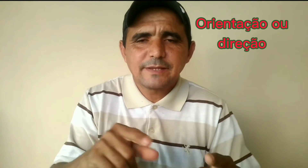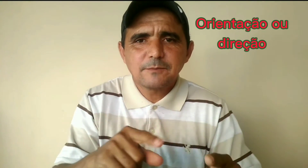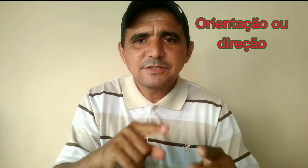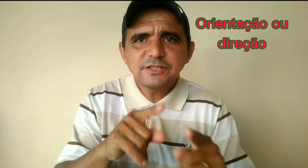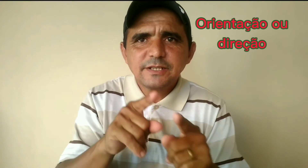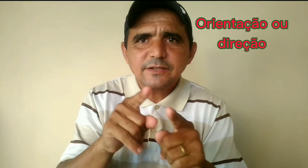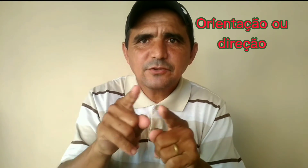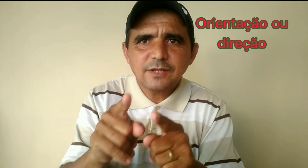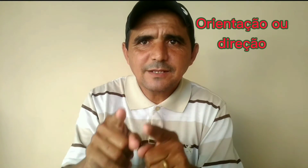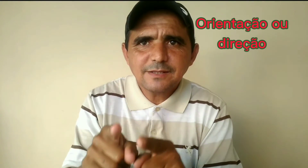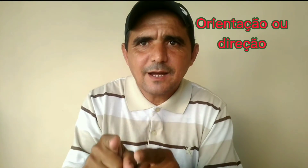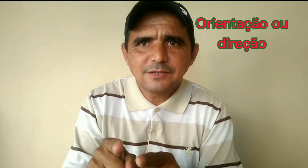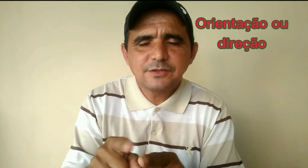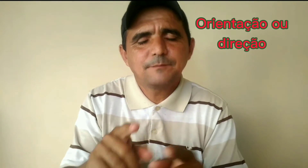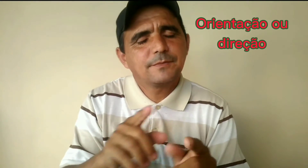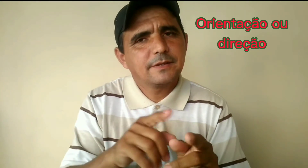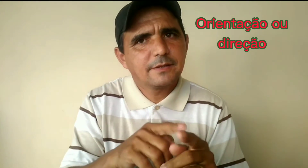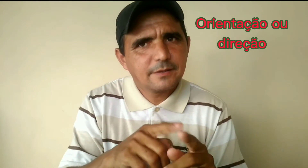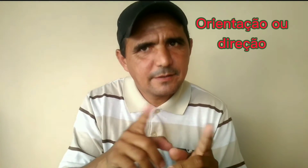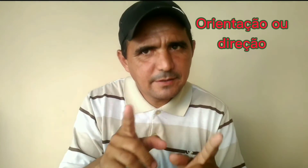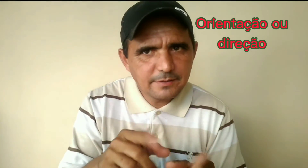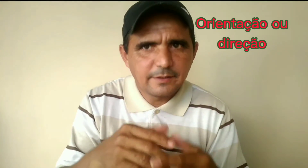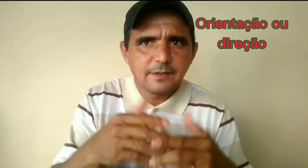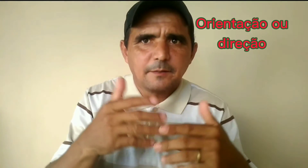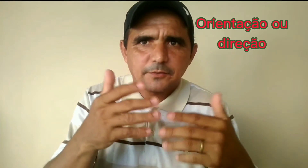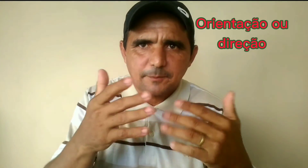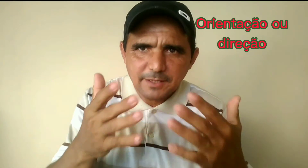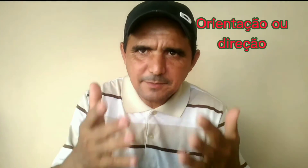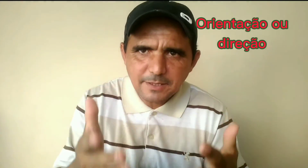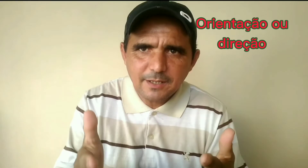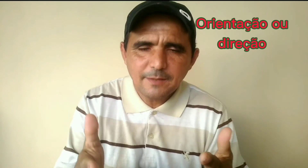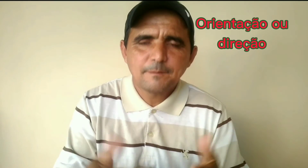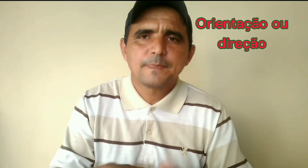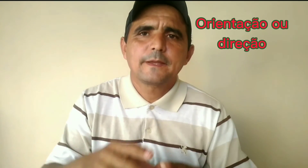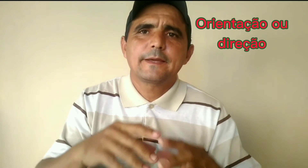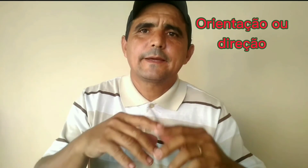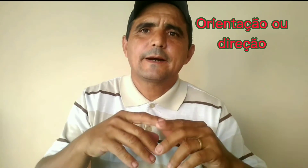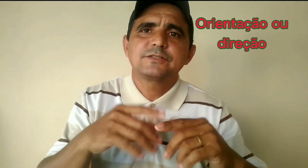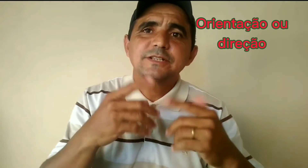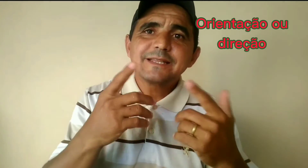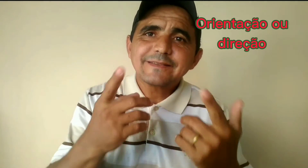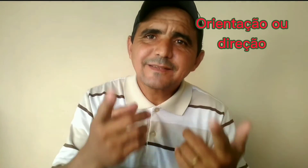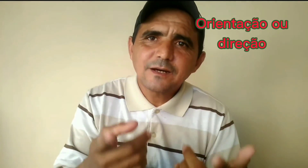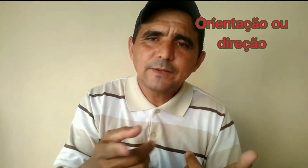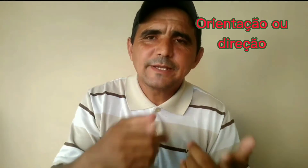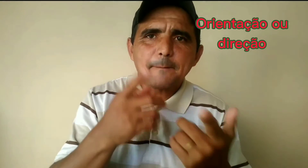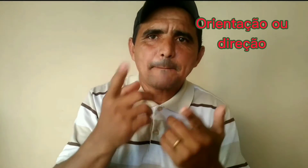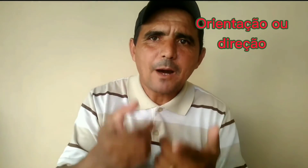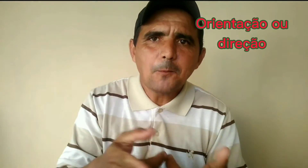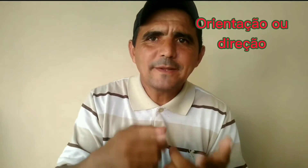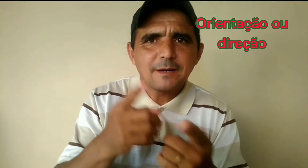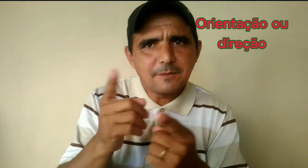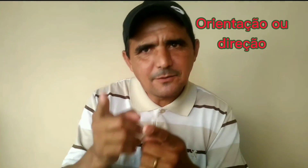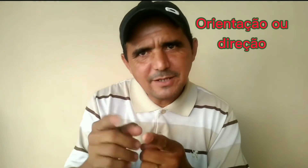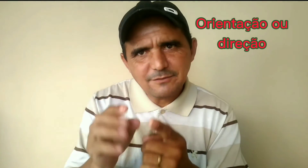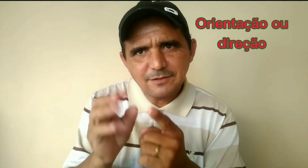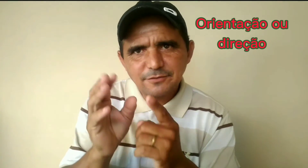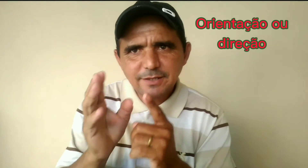uma direcionalidade, que, só para lembrar, é a direção em que a palma da mão ela vai